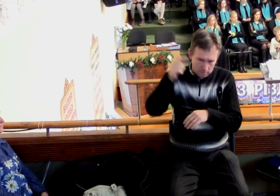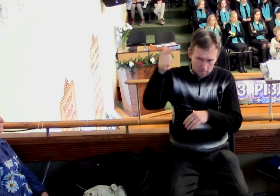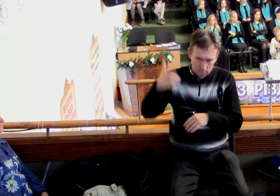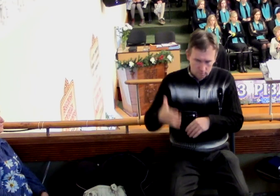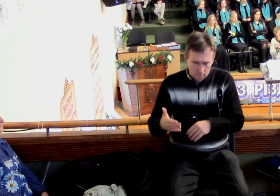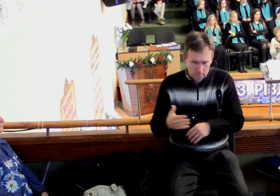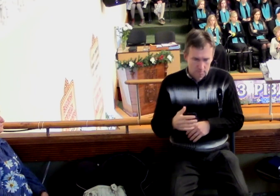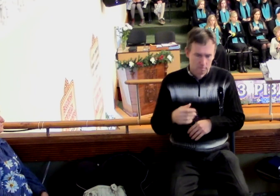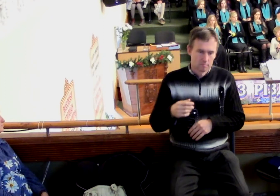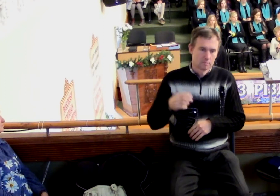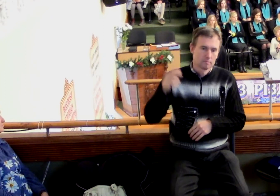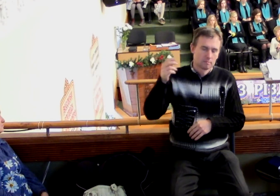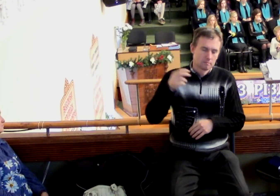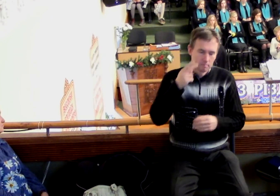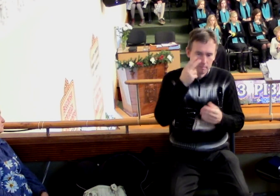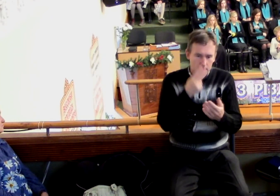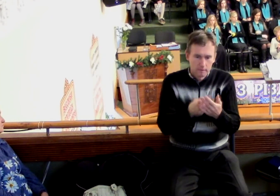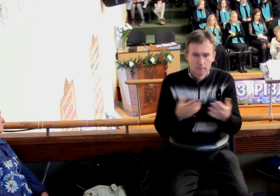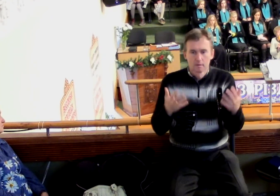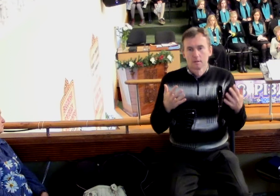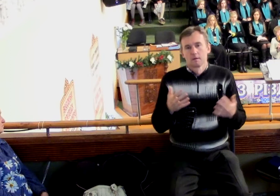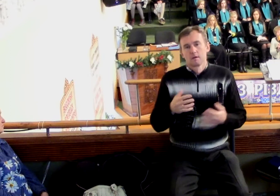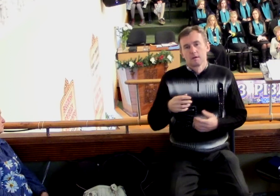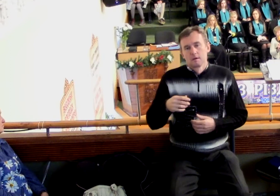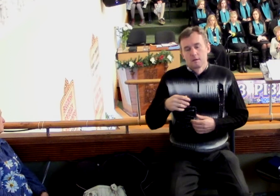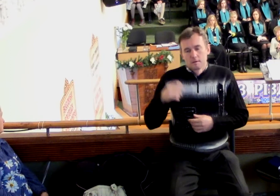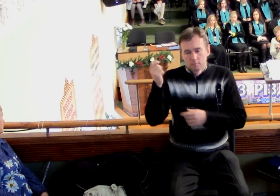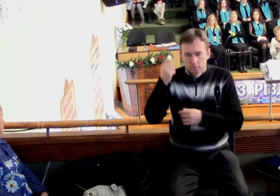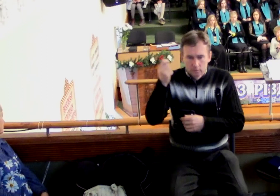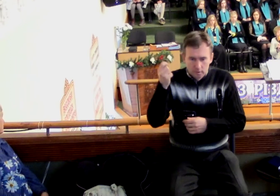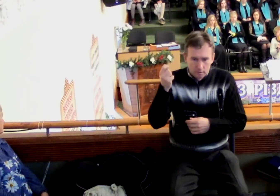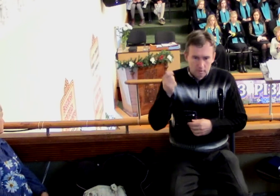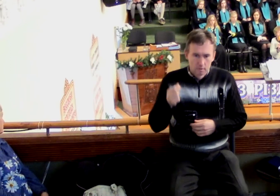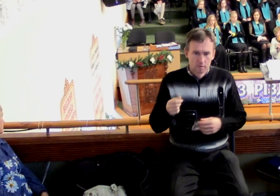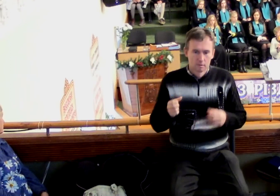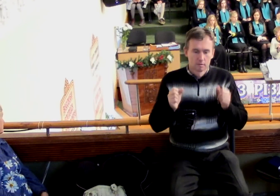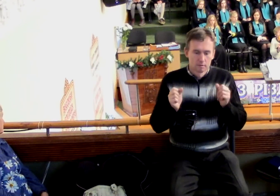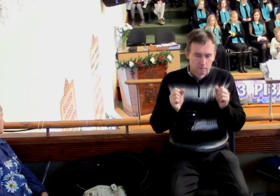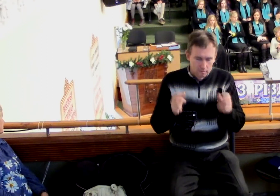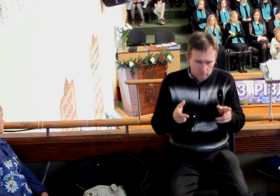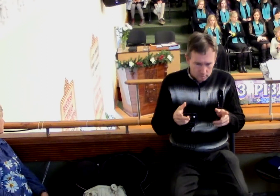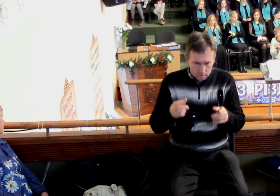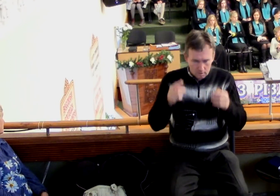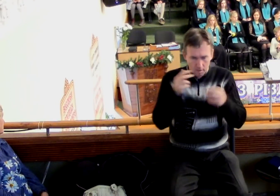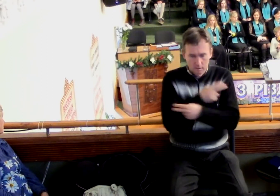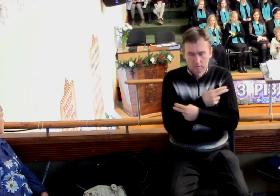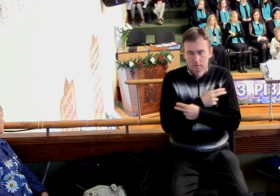явил. И пастухи к нему явились, как это ангел повелел.